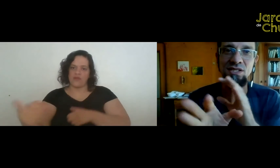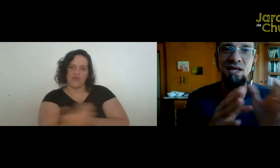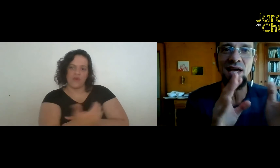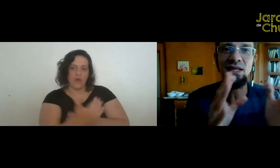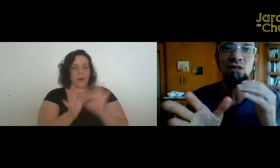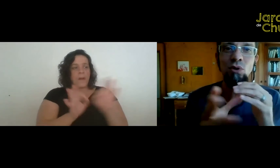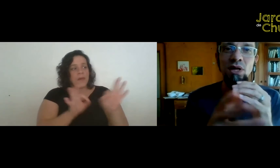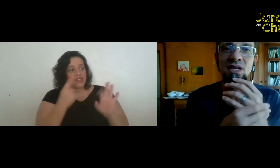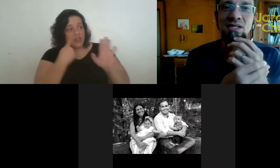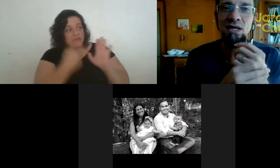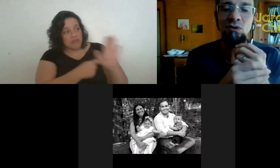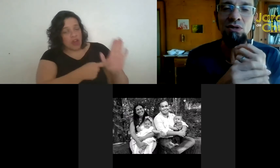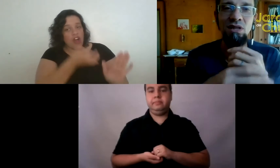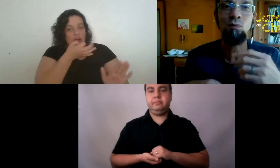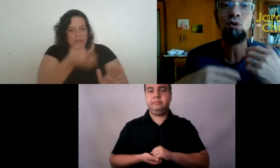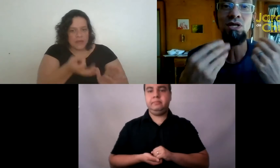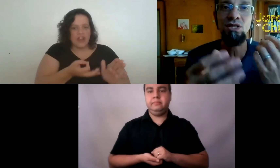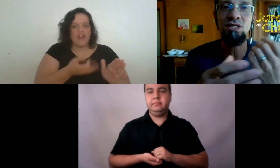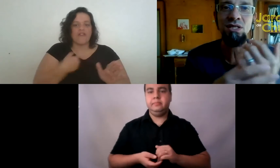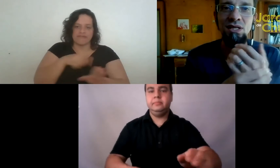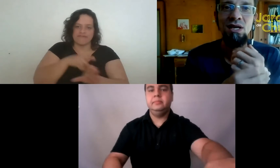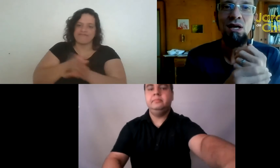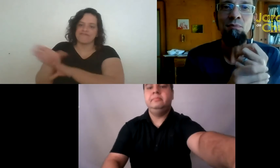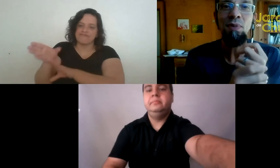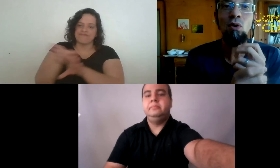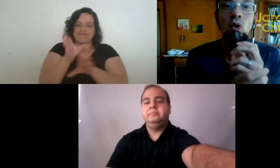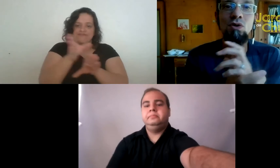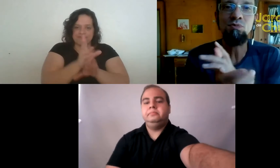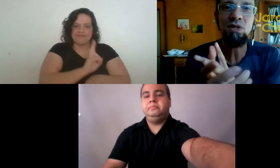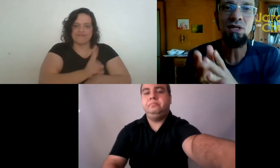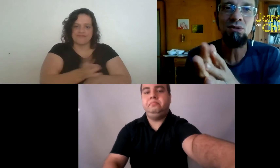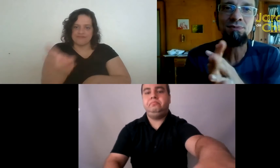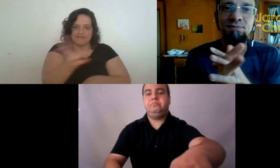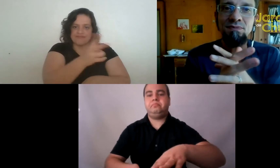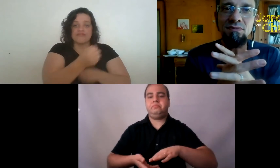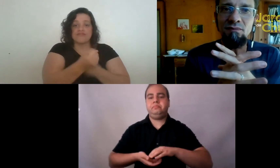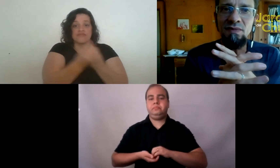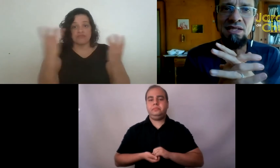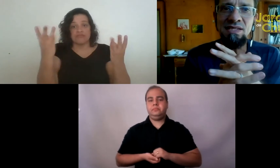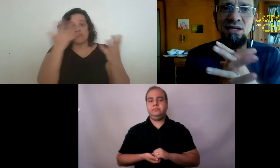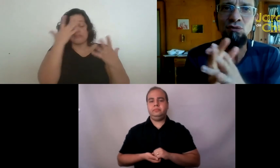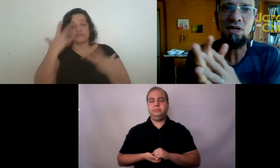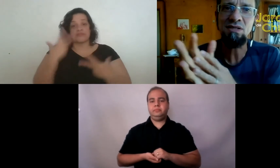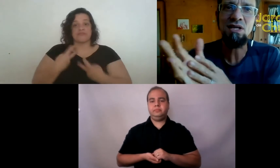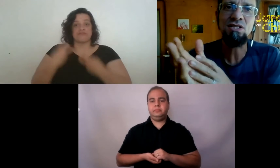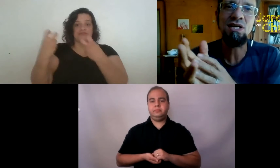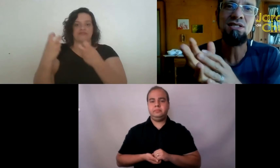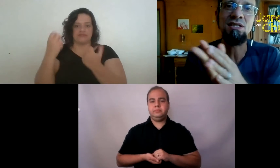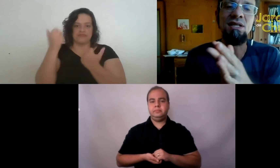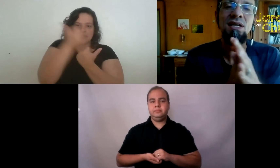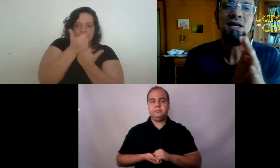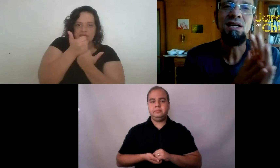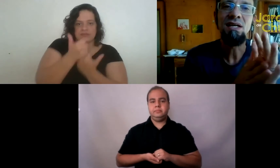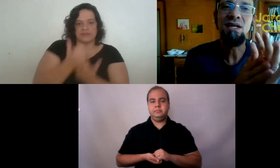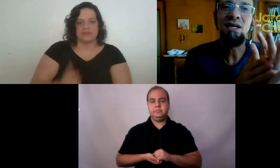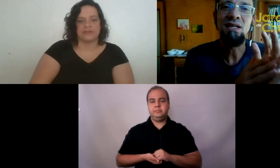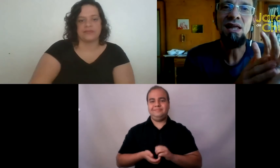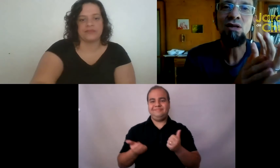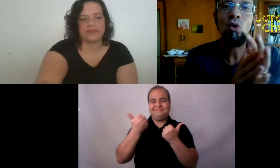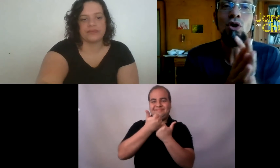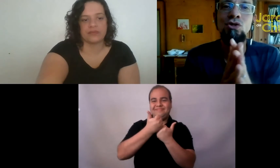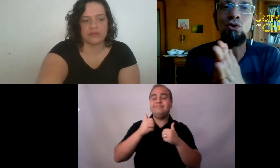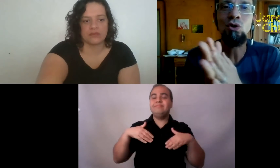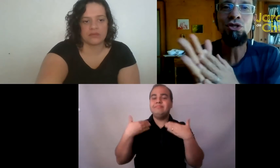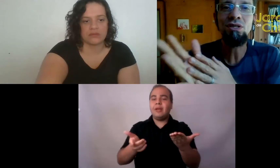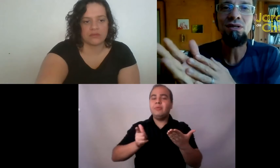E a gente segue dando orientação, e teve muita gente que pegou o espírito e seguiu fazendo adiante. E